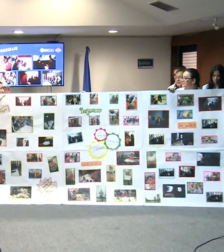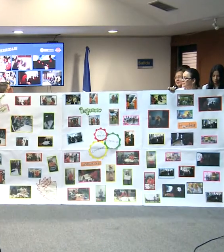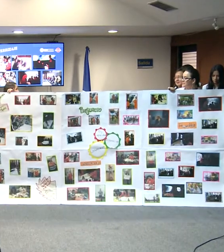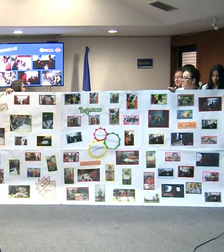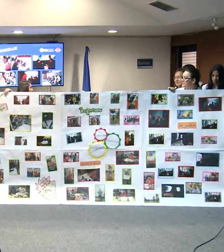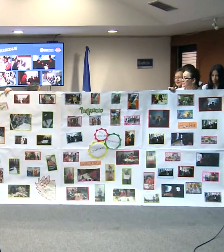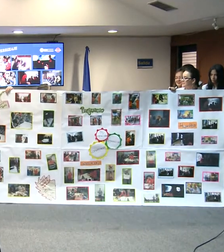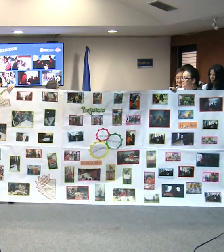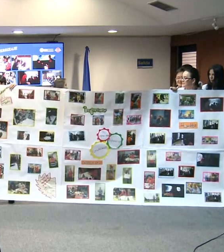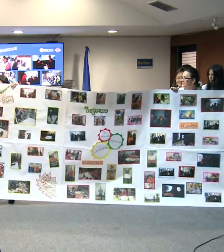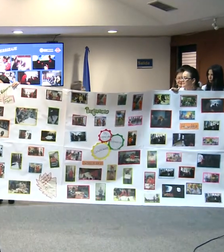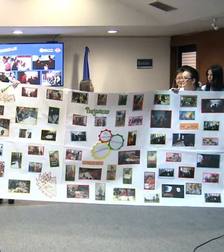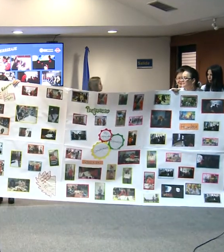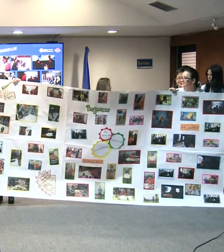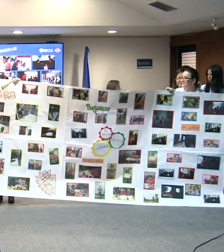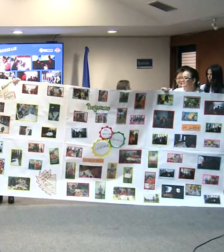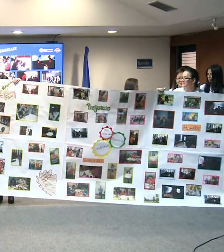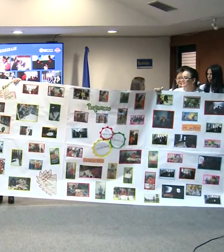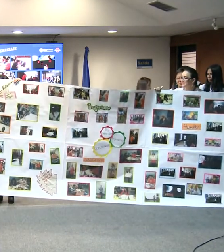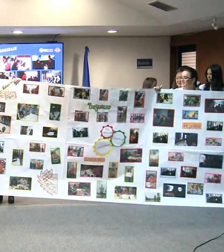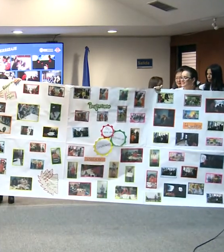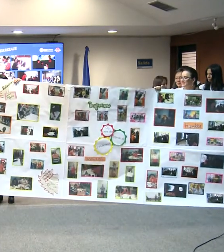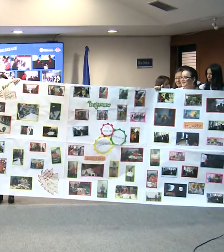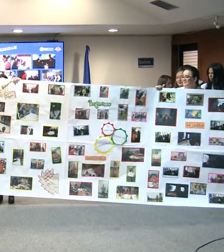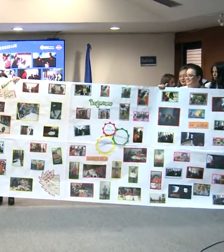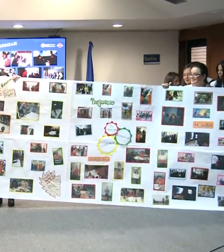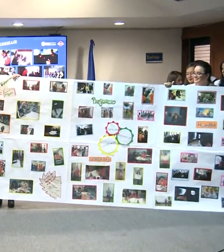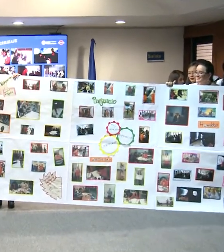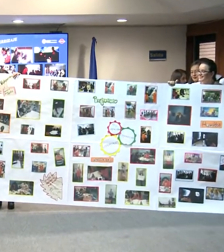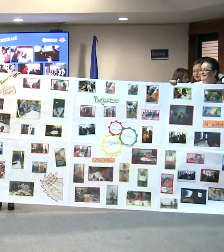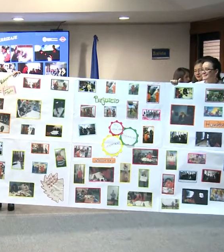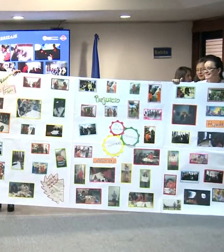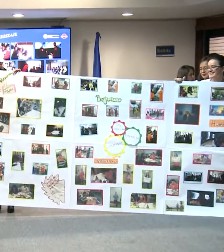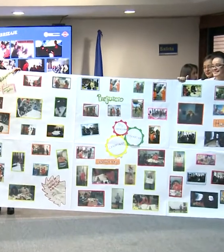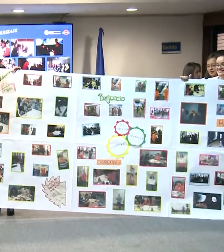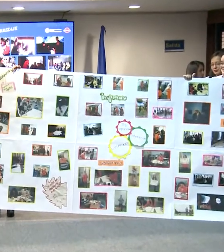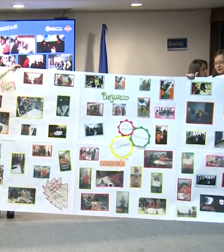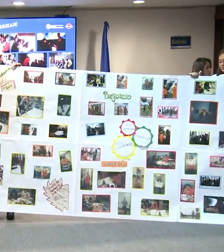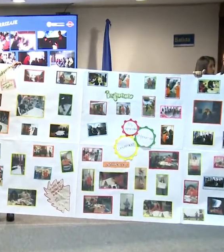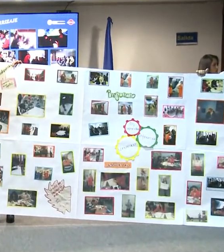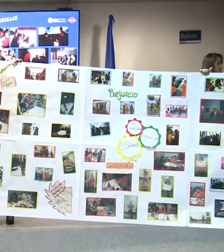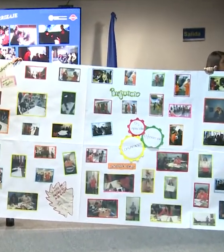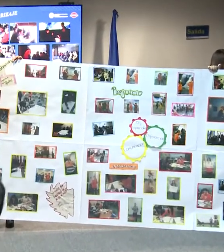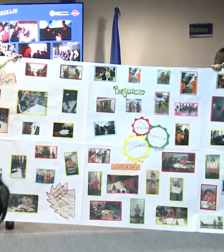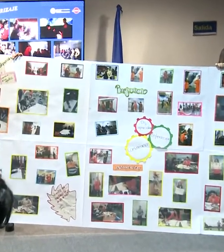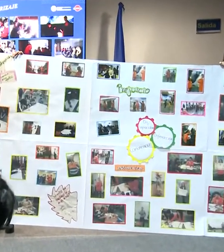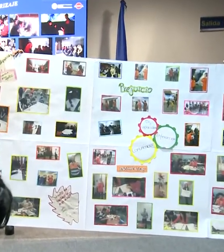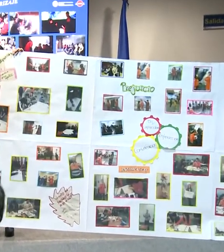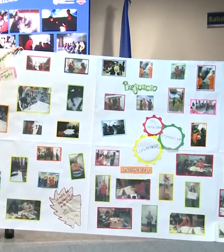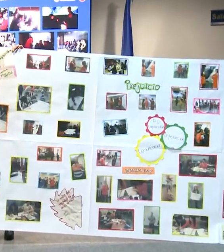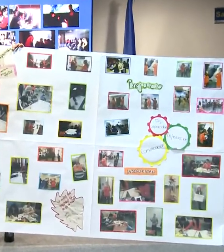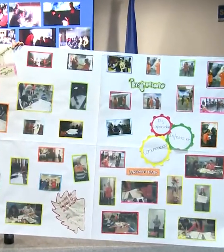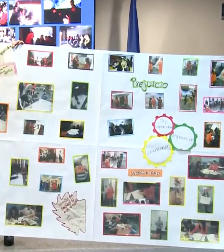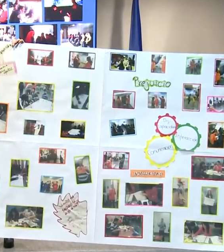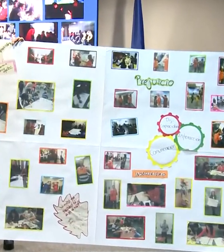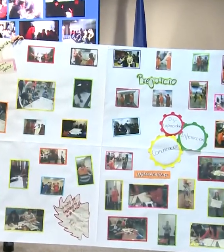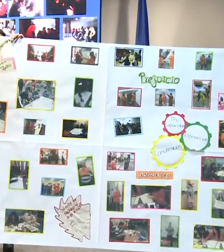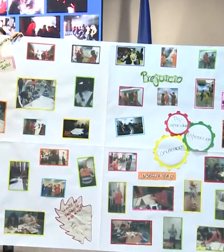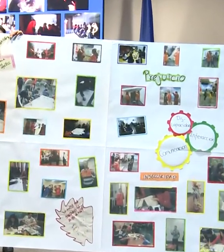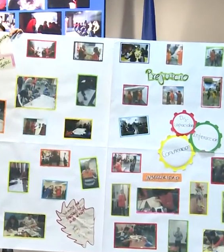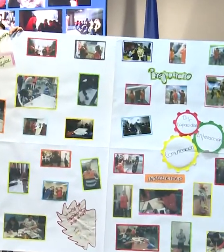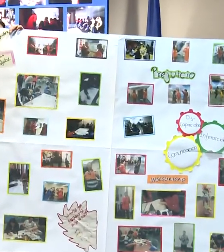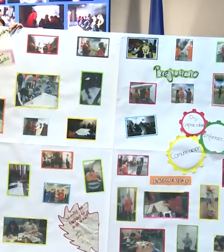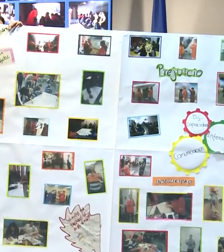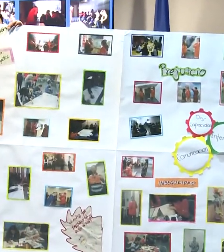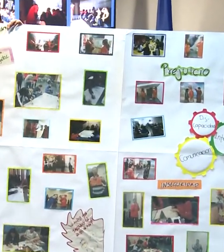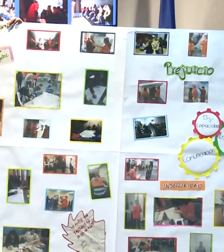que empleaban en cada una de sus actividades, digamos ya en las actividades nuevas que se planearon, digamos, en este semestre que llevamos